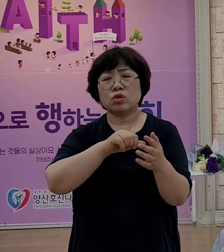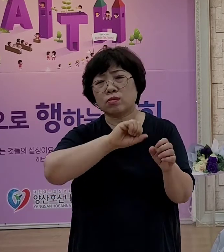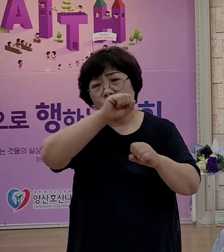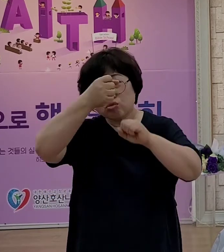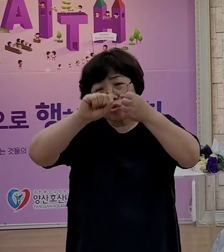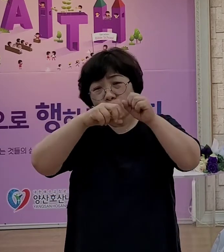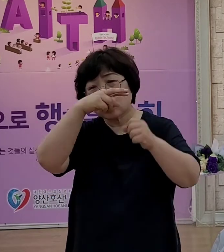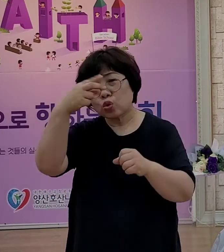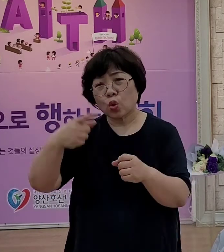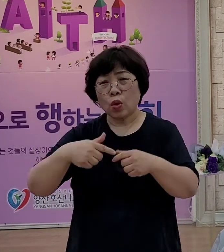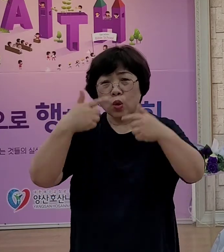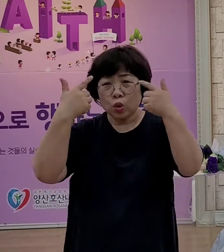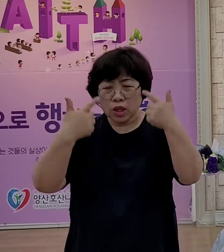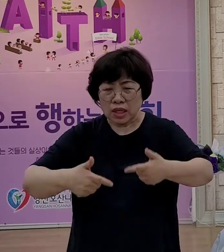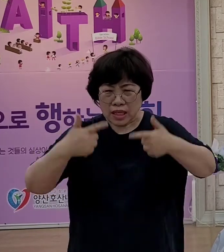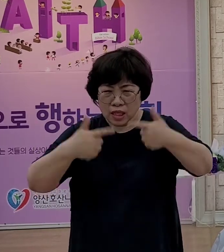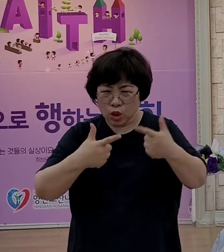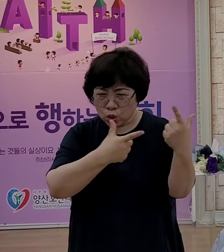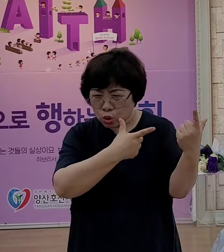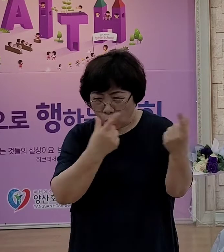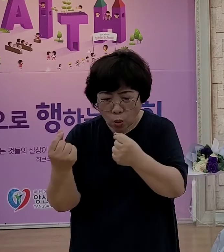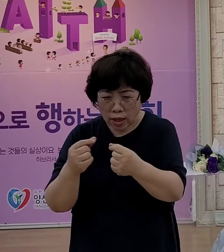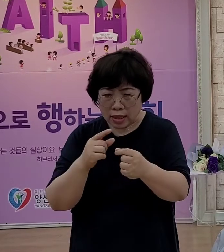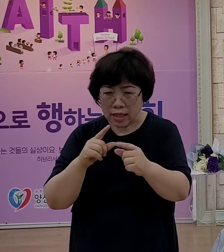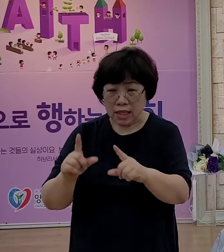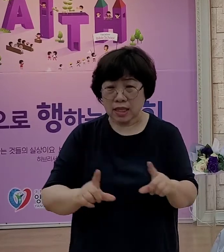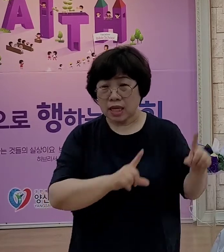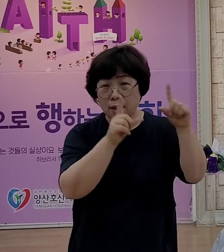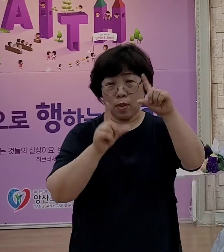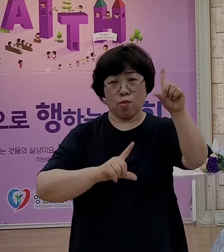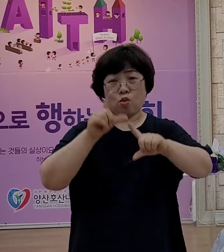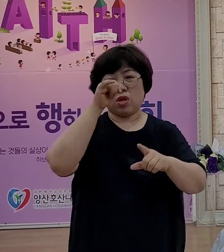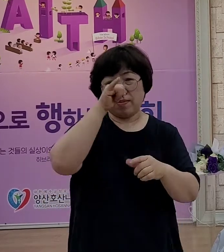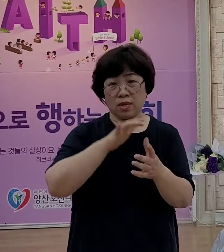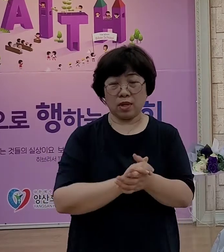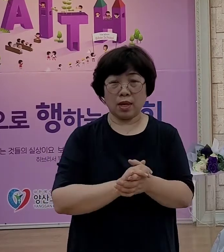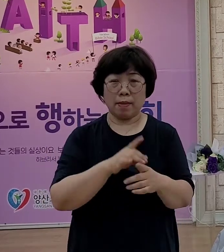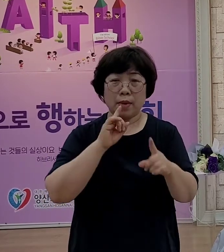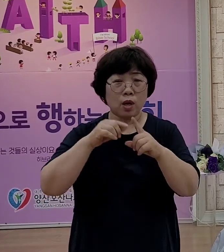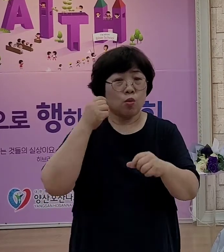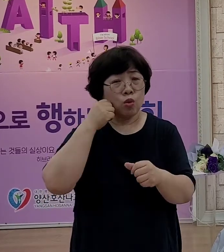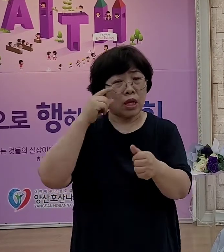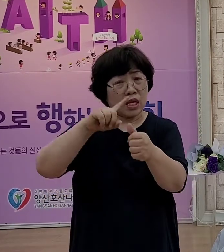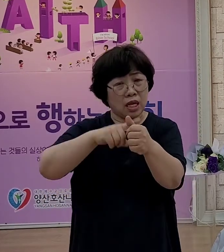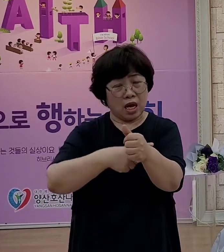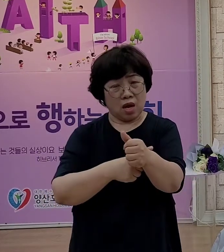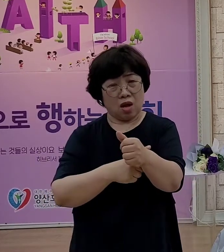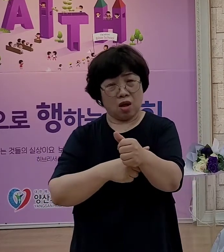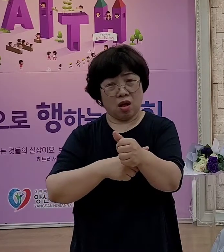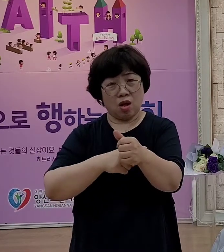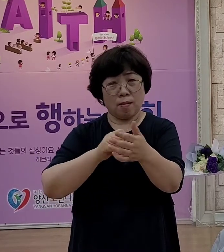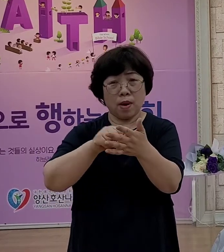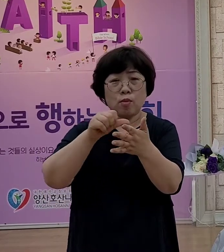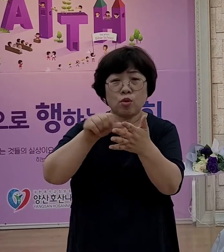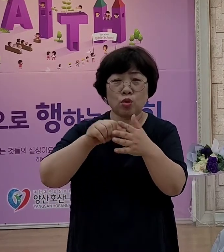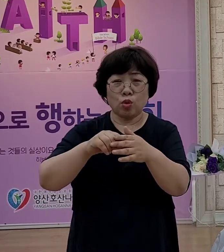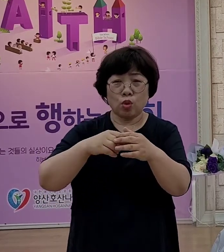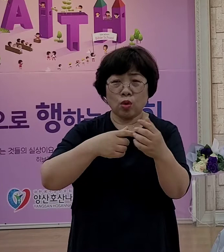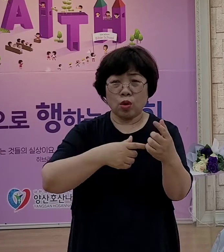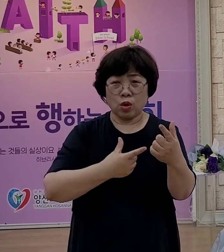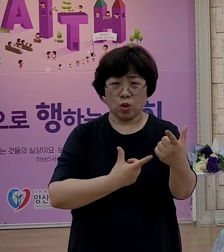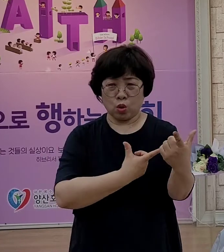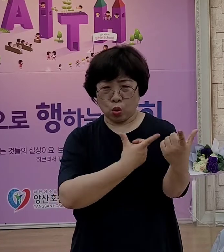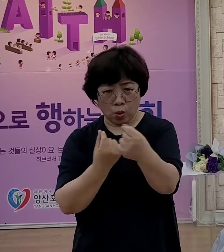말이에요? 늘 잃지 않은 삶을 산다. 이 말이에요. 말하지 못하는 이 자연의 미물도 늘 잃지 않은